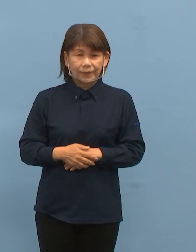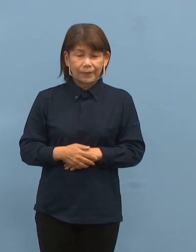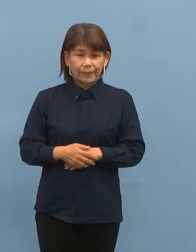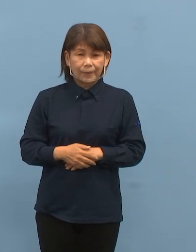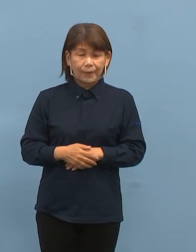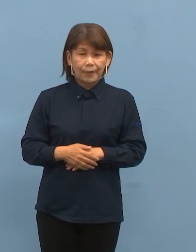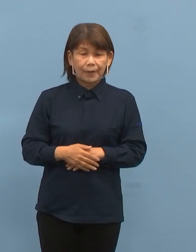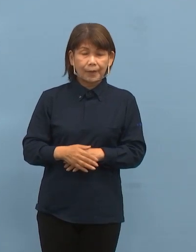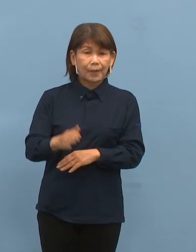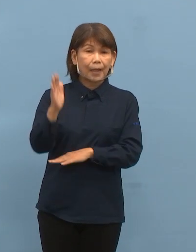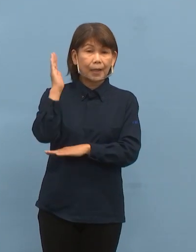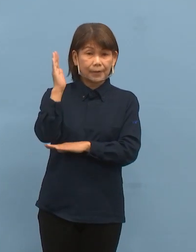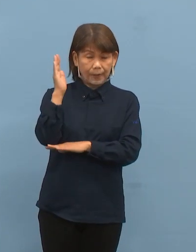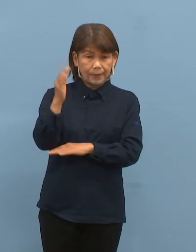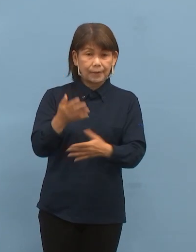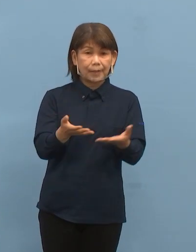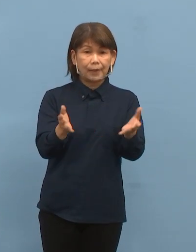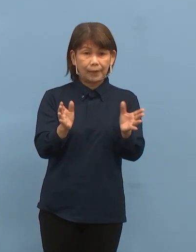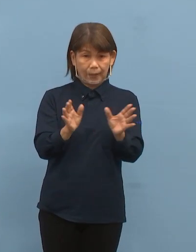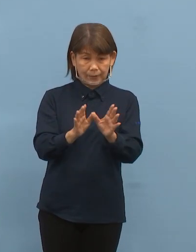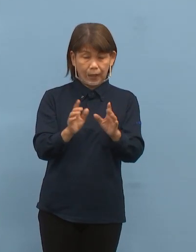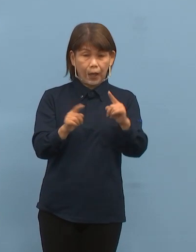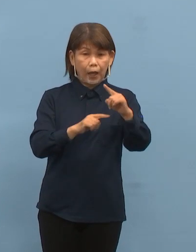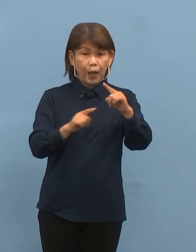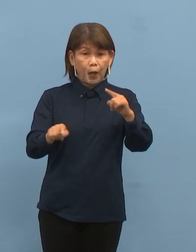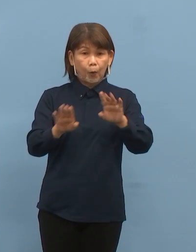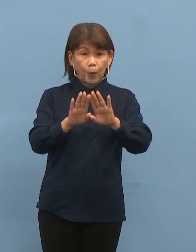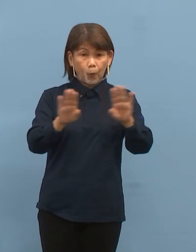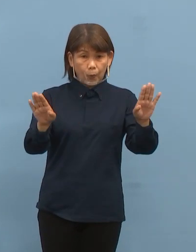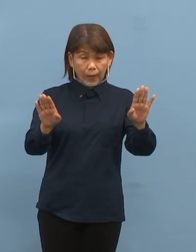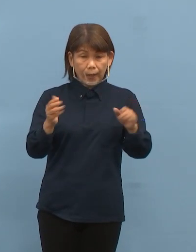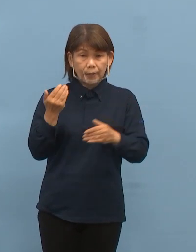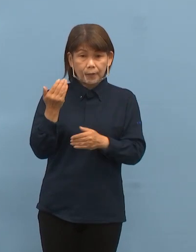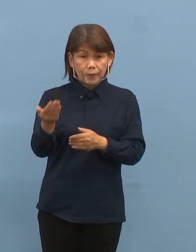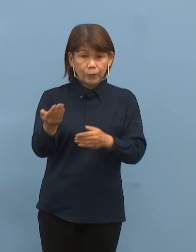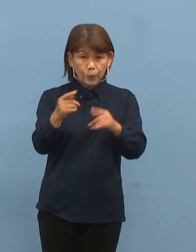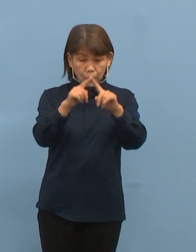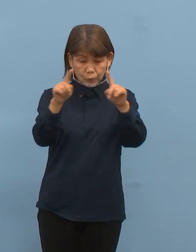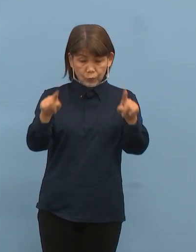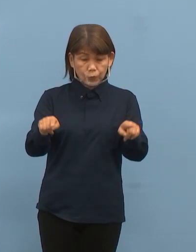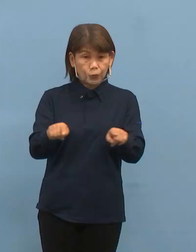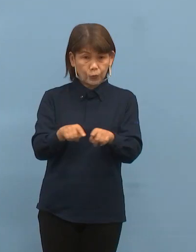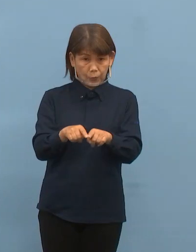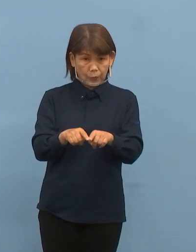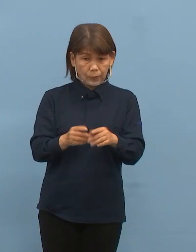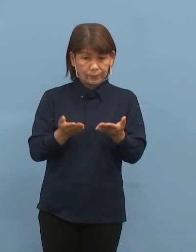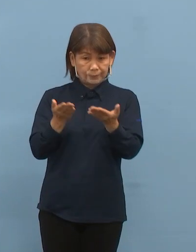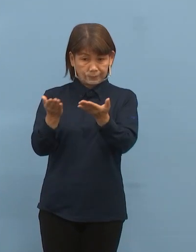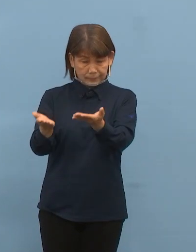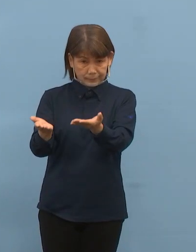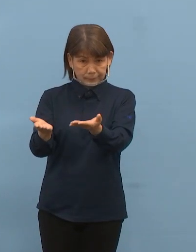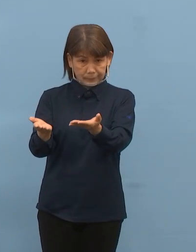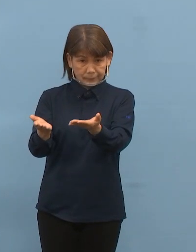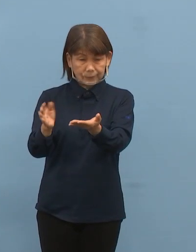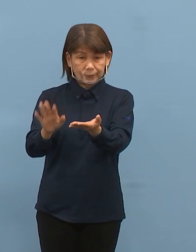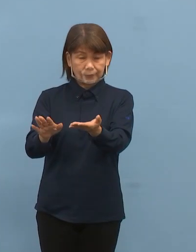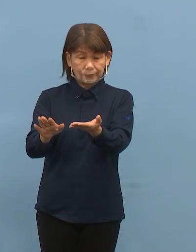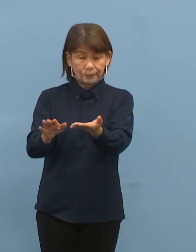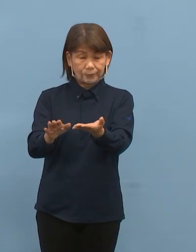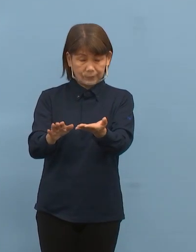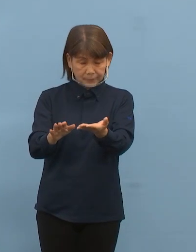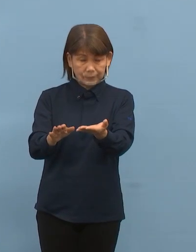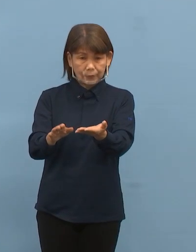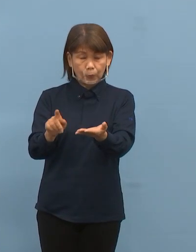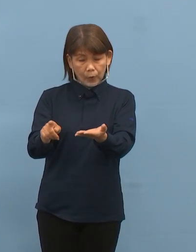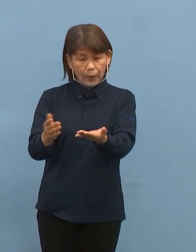先月国会質問状なるものも提出したんですけれども、はい、これについては受け取られたのかということと、